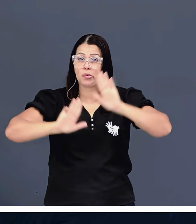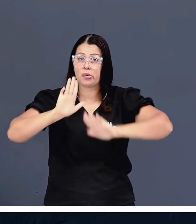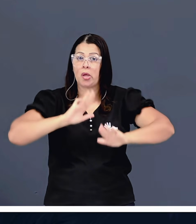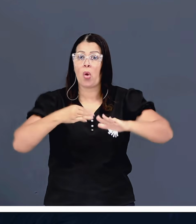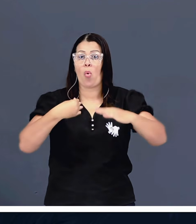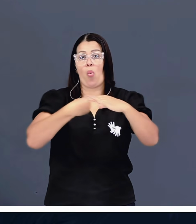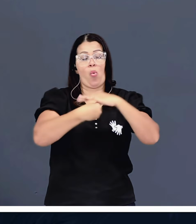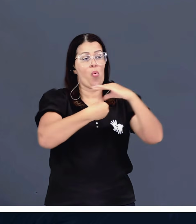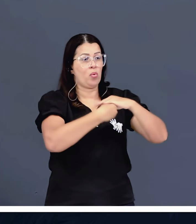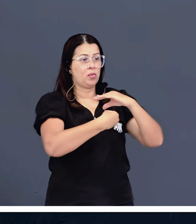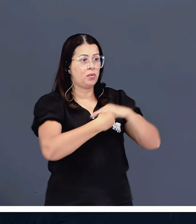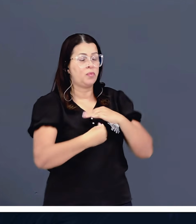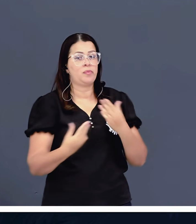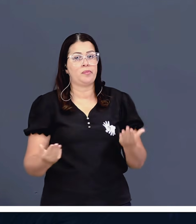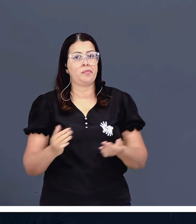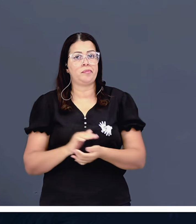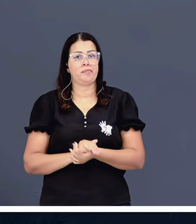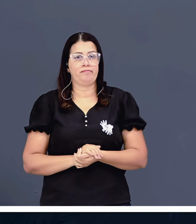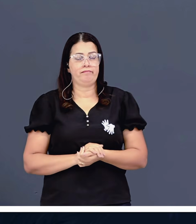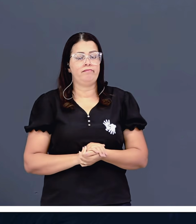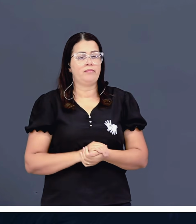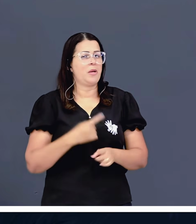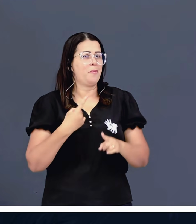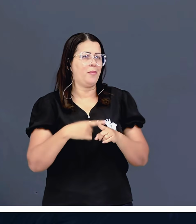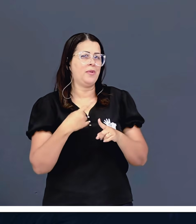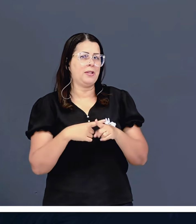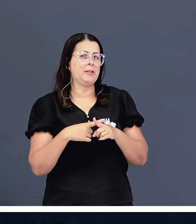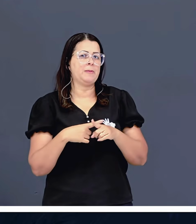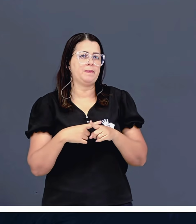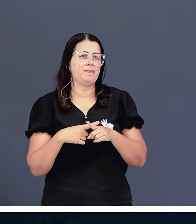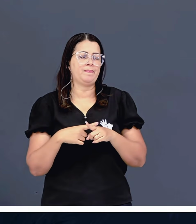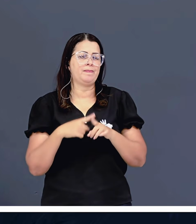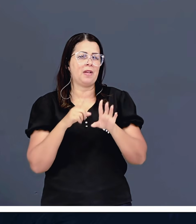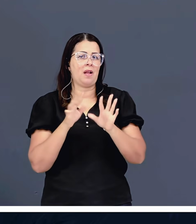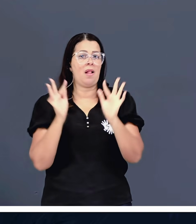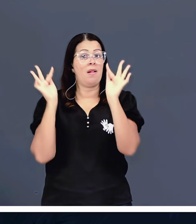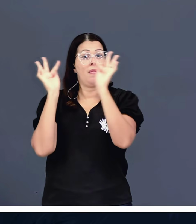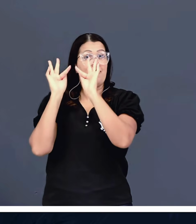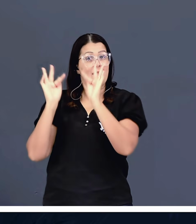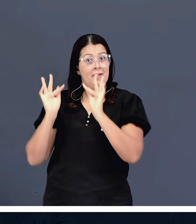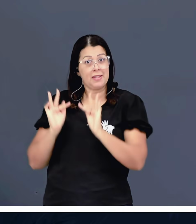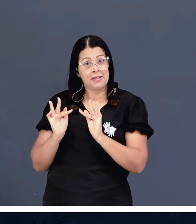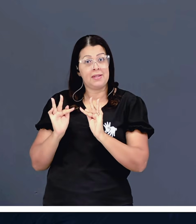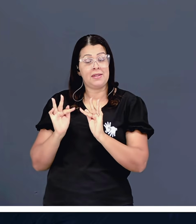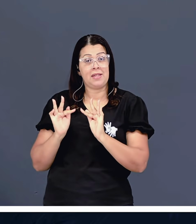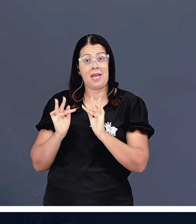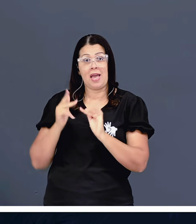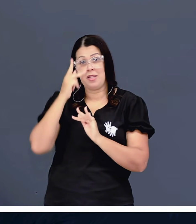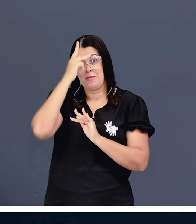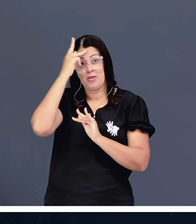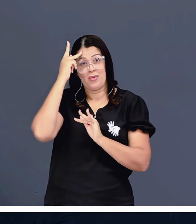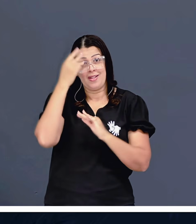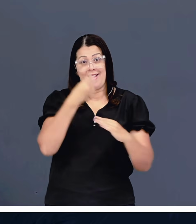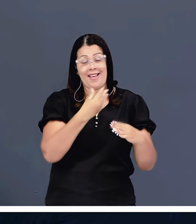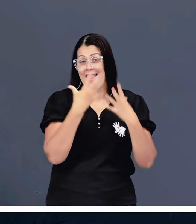os conselhos. Porque ele diz, feliz é quem não recebe conselho